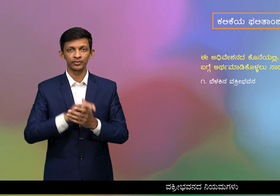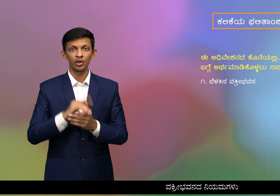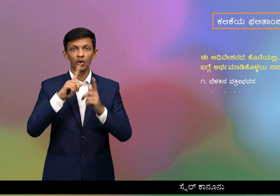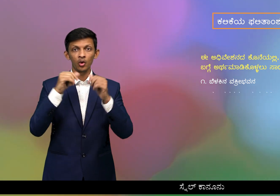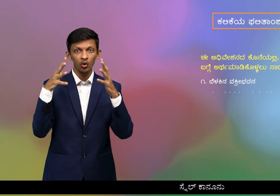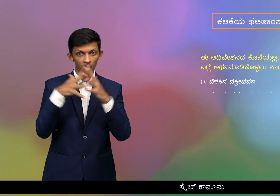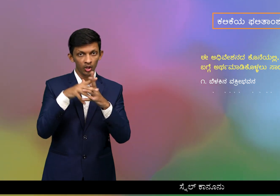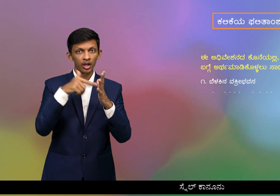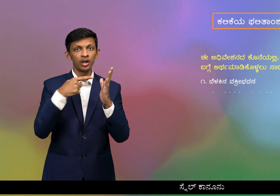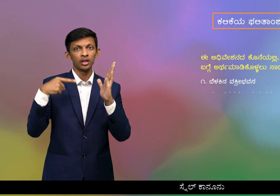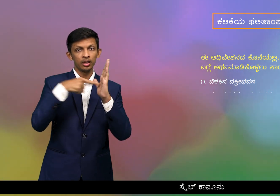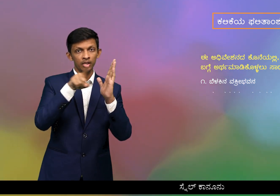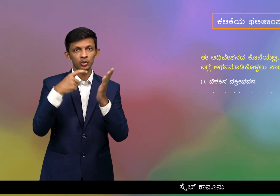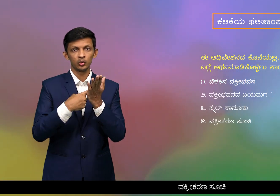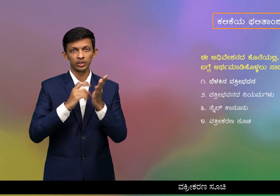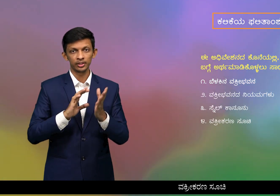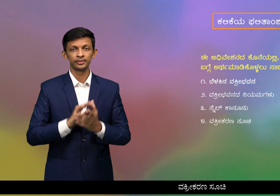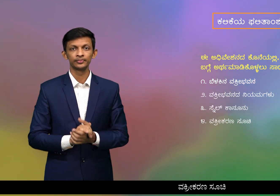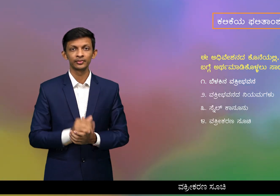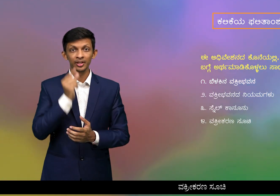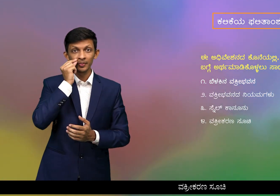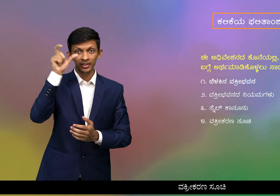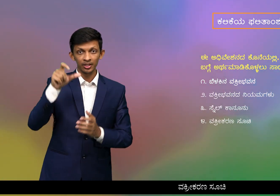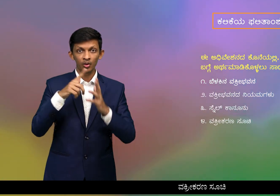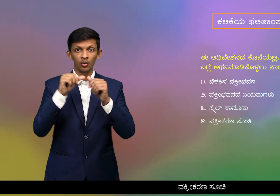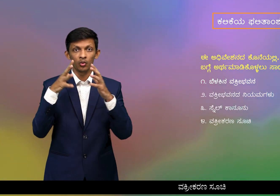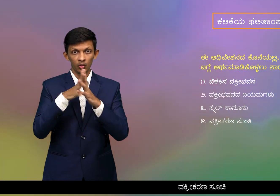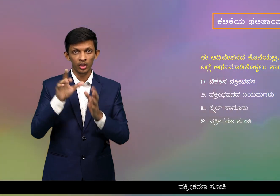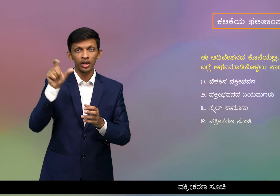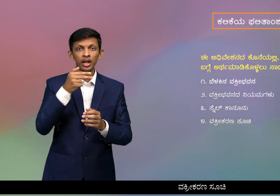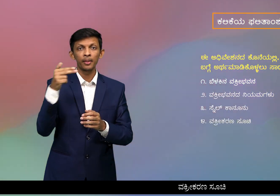ಸನೇಲ್ ಕಾನೋನು ವಕ್ರಿಕರಣ ಸೂಚಿ